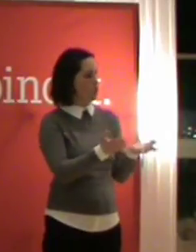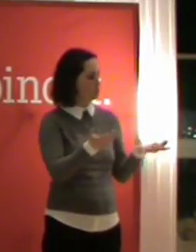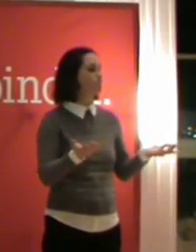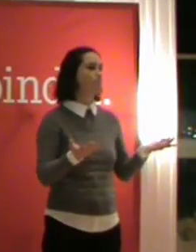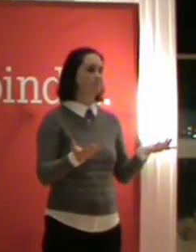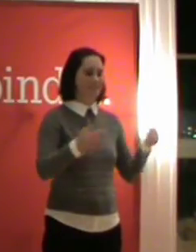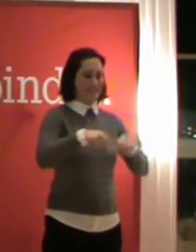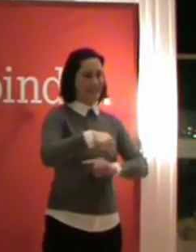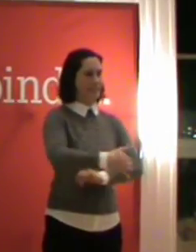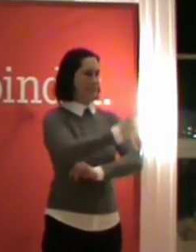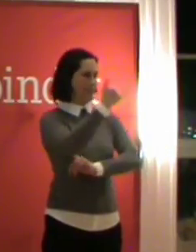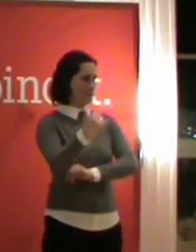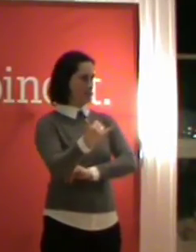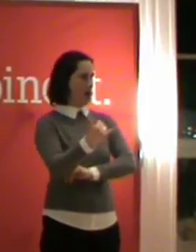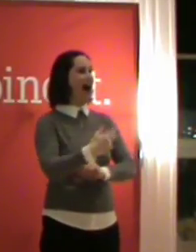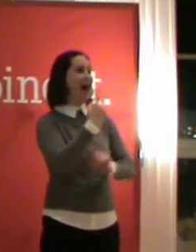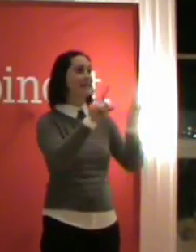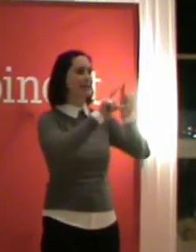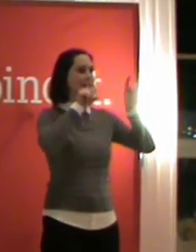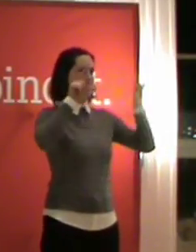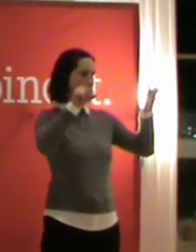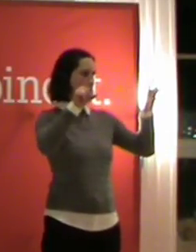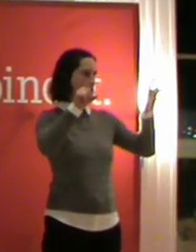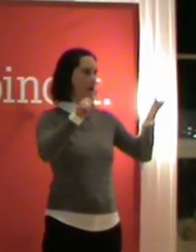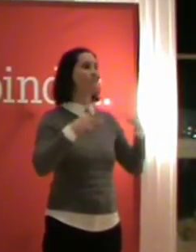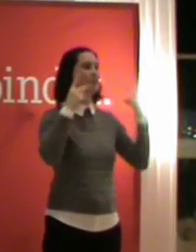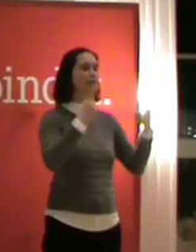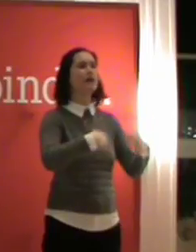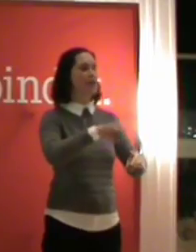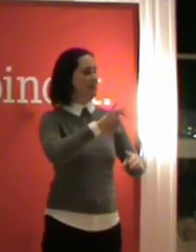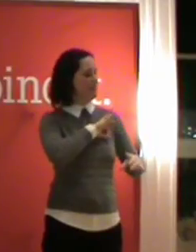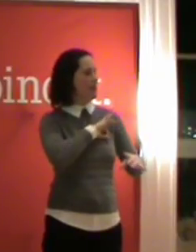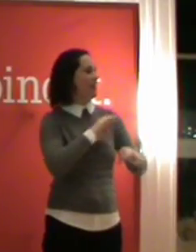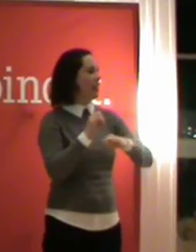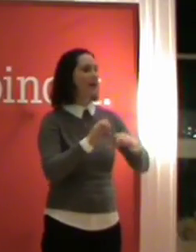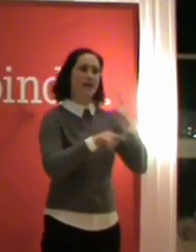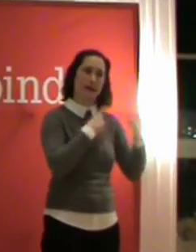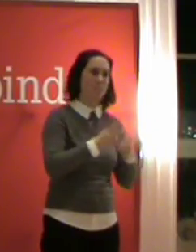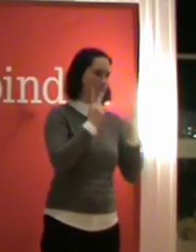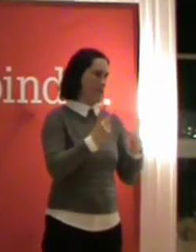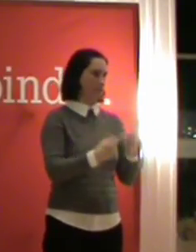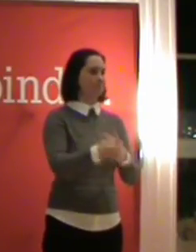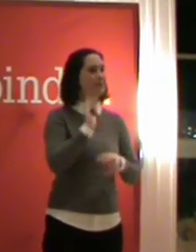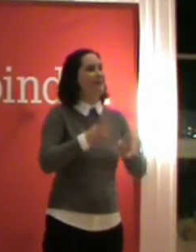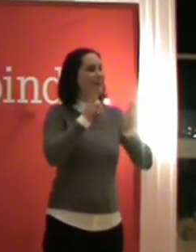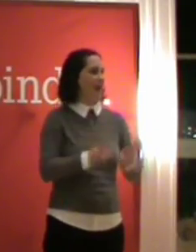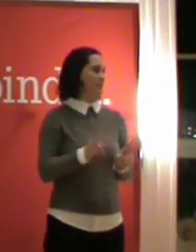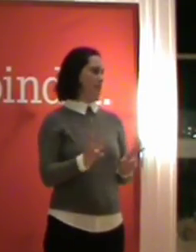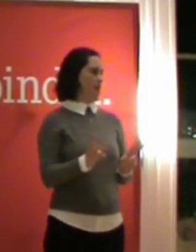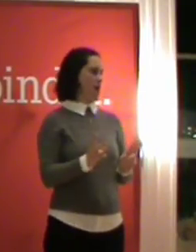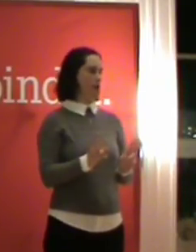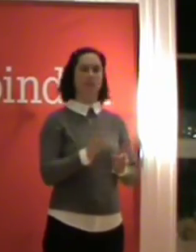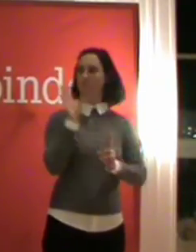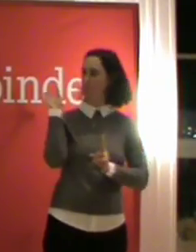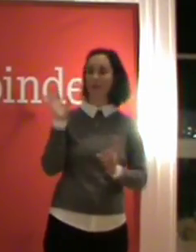gibt es in diesem Jahr ein großes Thema. Es ist immer ein dickes Thema. Das ist Gerechtigkeit verbindet.